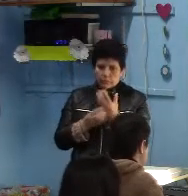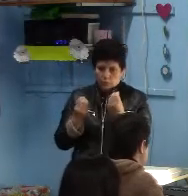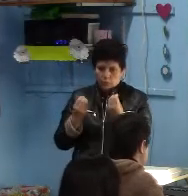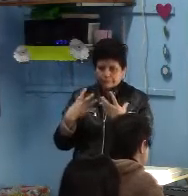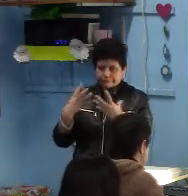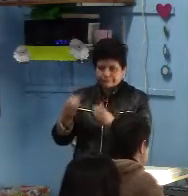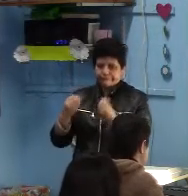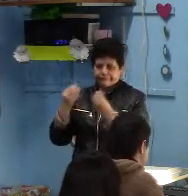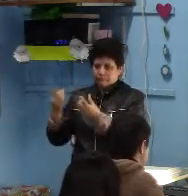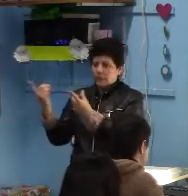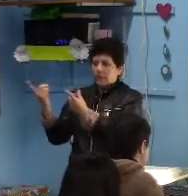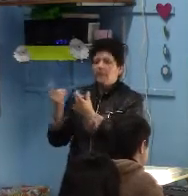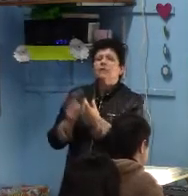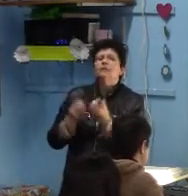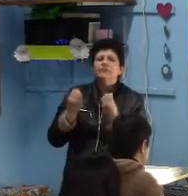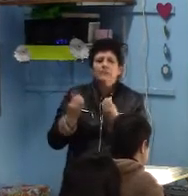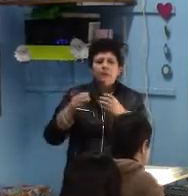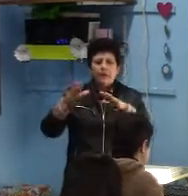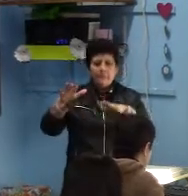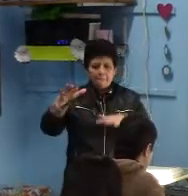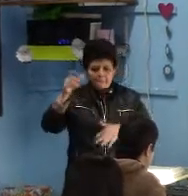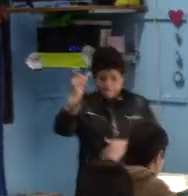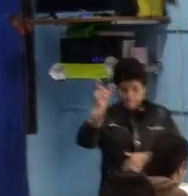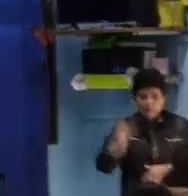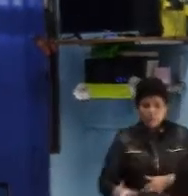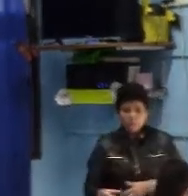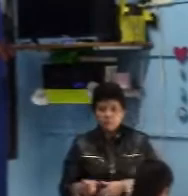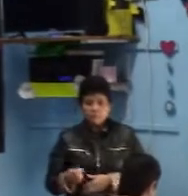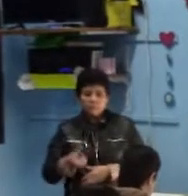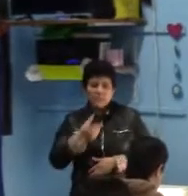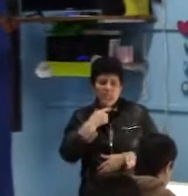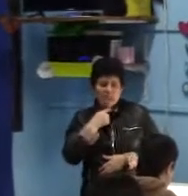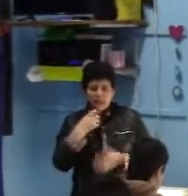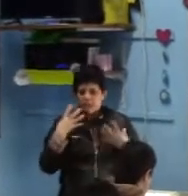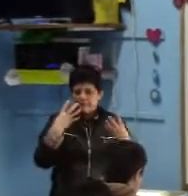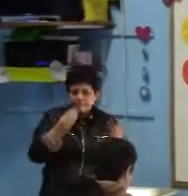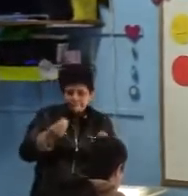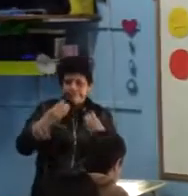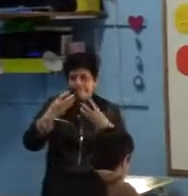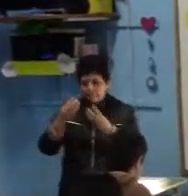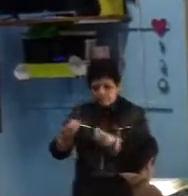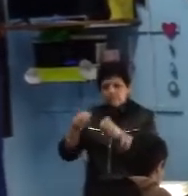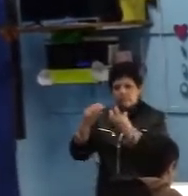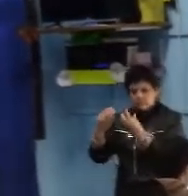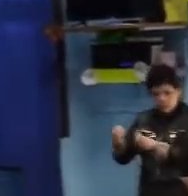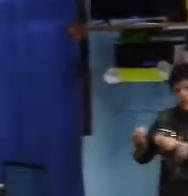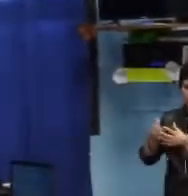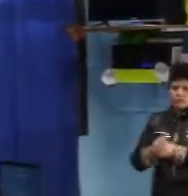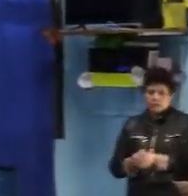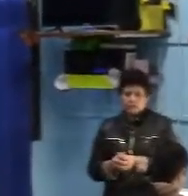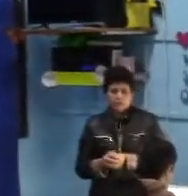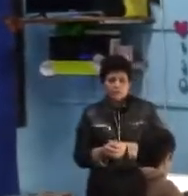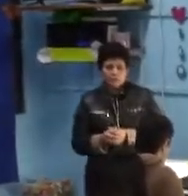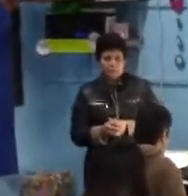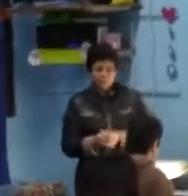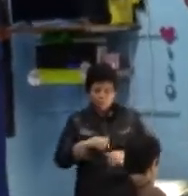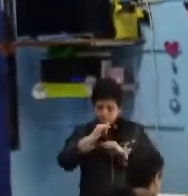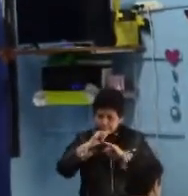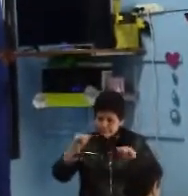necesitamos hermanos que quieran especializarse en estas áreas para trabajar por estos grupos para llegar con